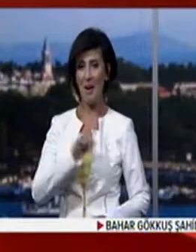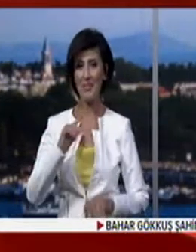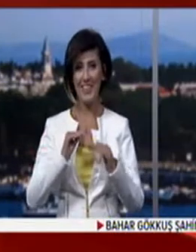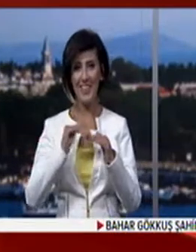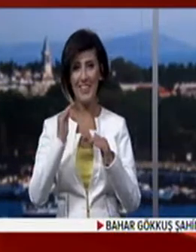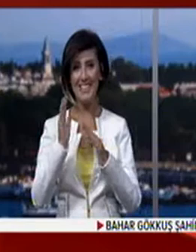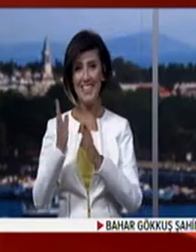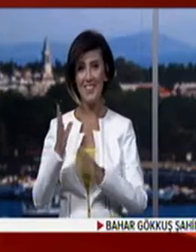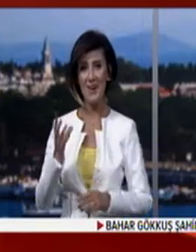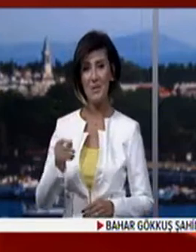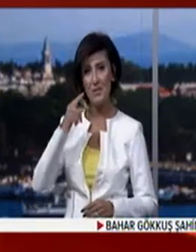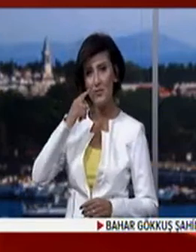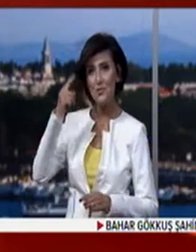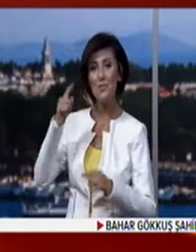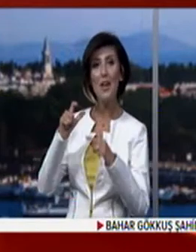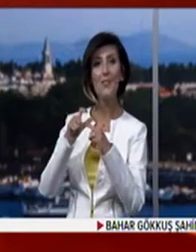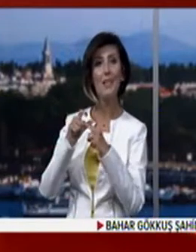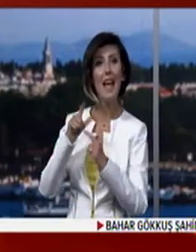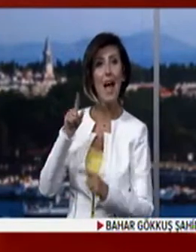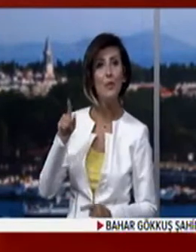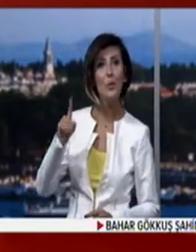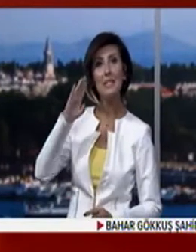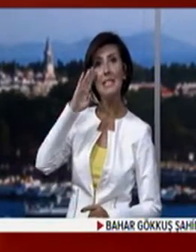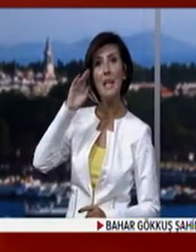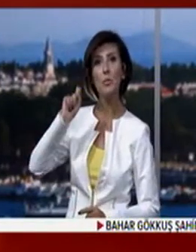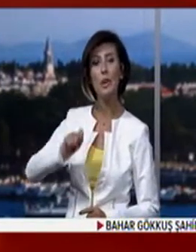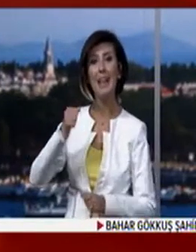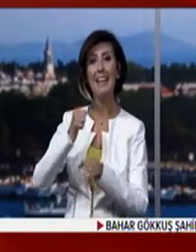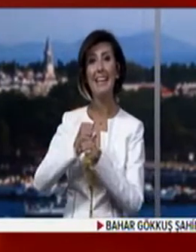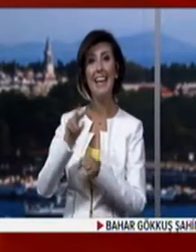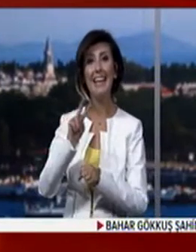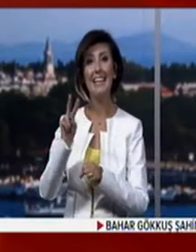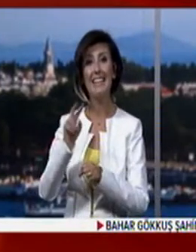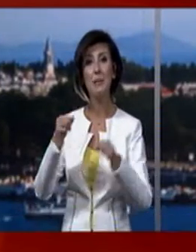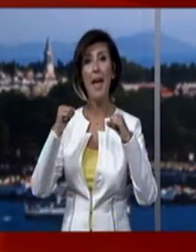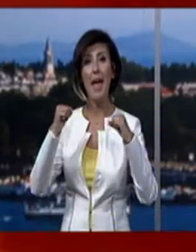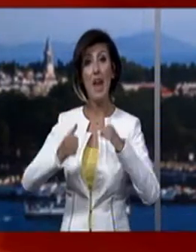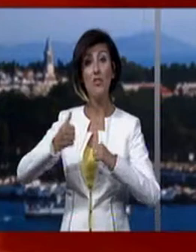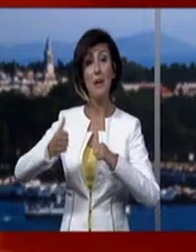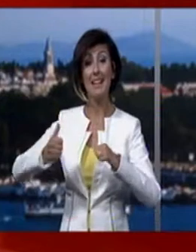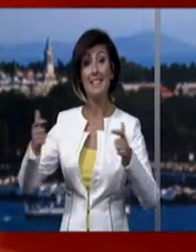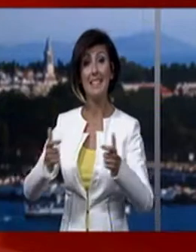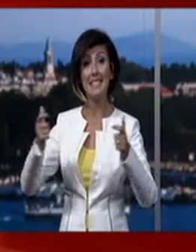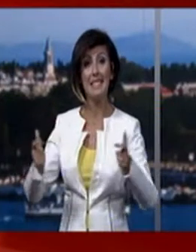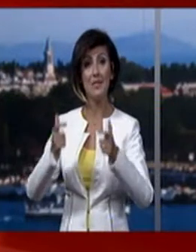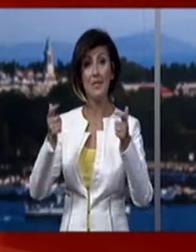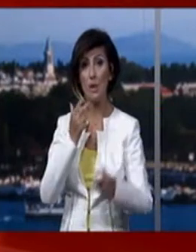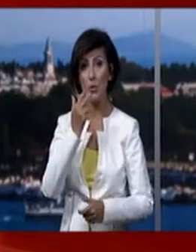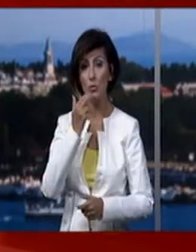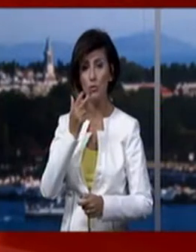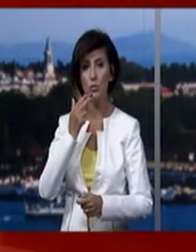Ondan ötesi devam ediyor. Cumhurbaşkanı Recep Tayyip Erdoğan İstanbul'da düzenlenen G20 Enerji Bakanları zirvesinde